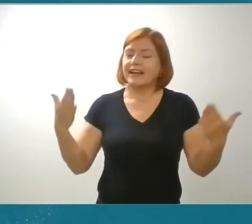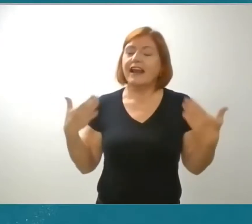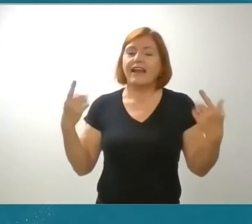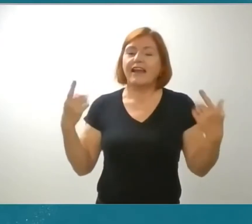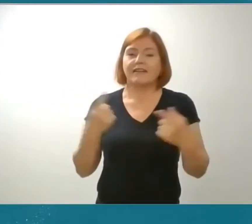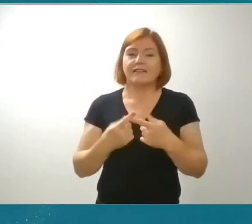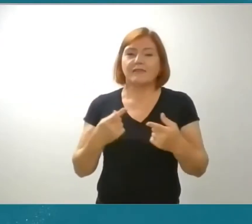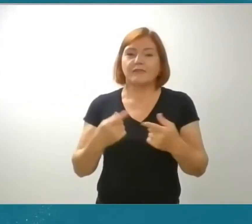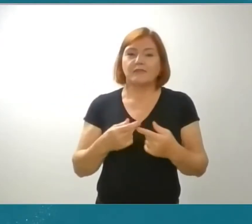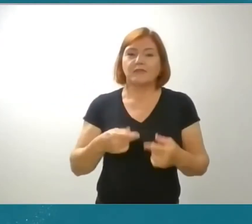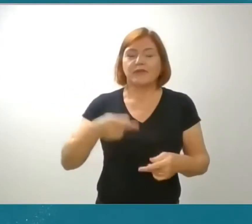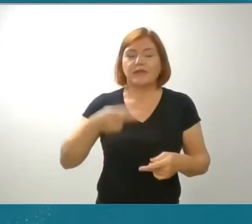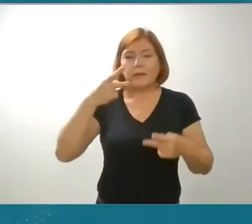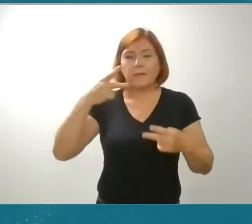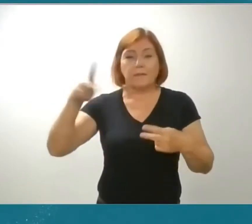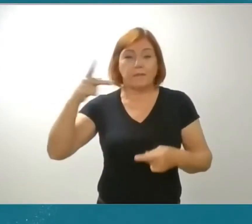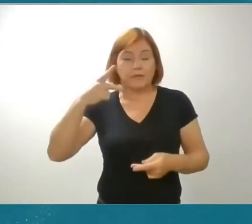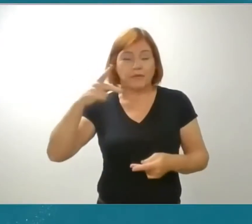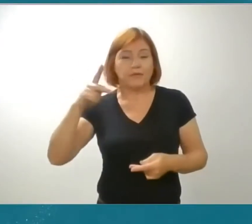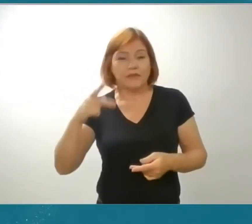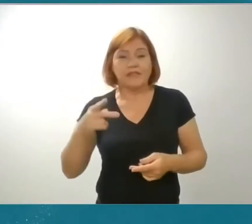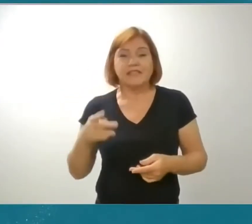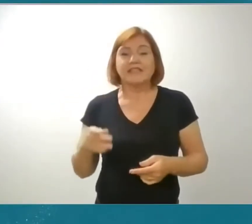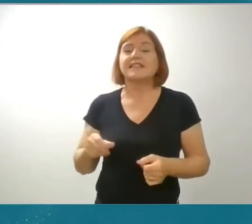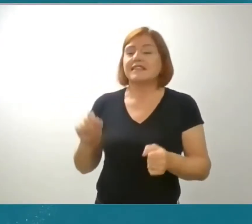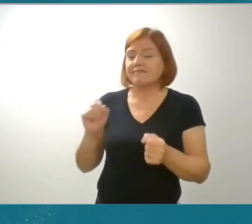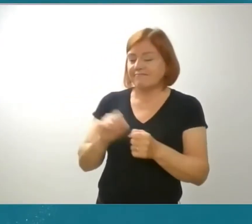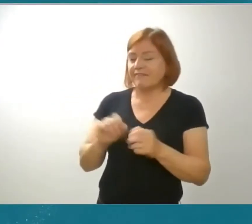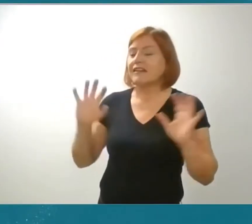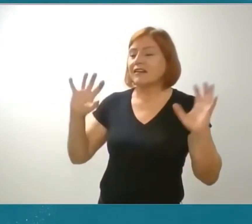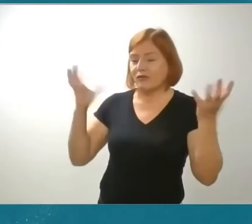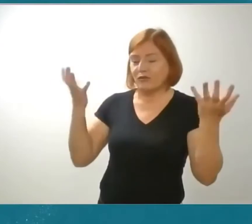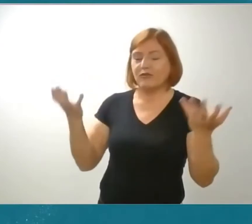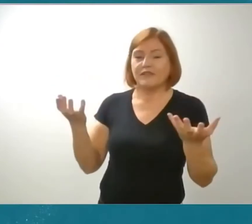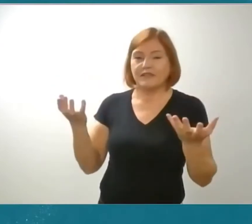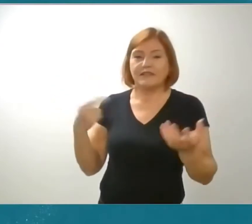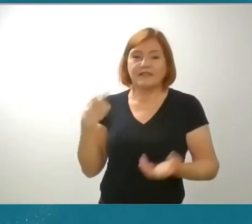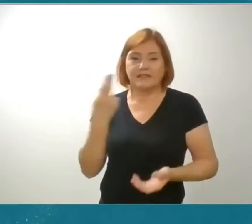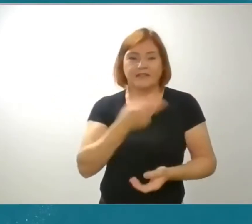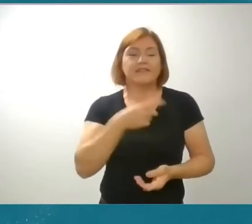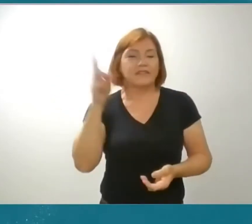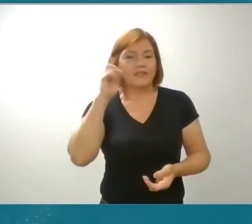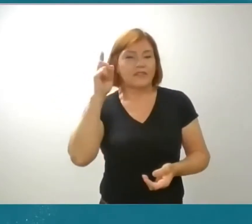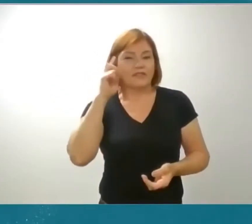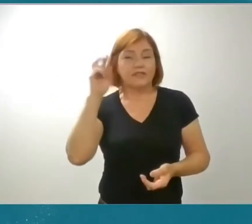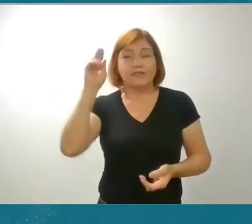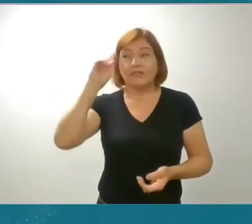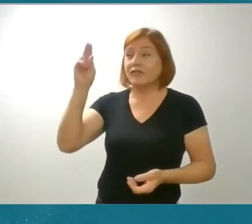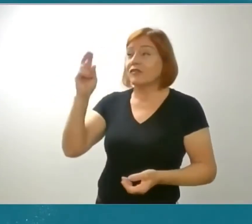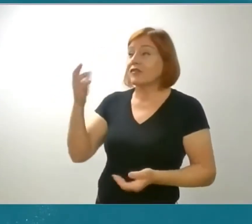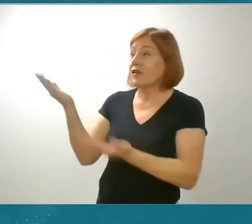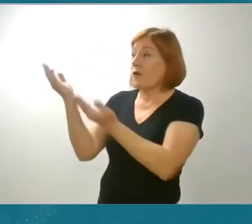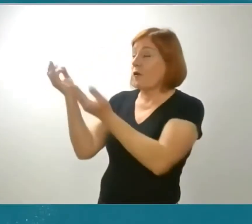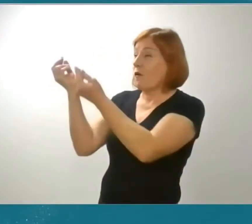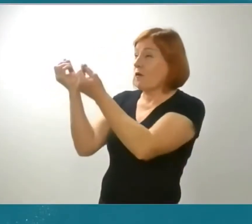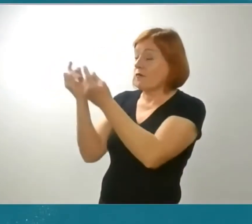anda o guerreiro no tumulto da batalha, e toda veste revolvida em sangue, serão queimadas, serão de